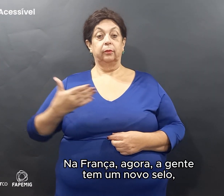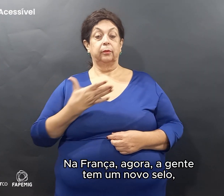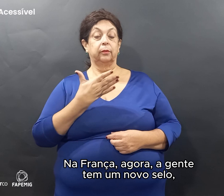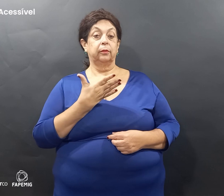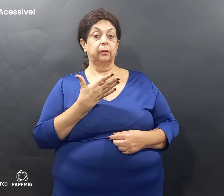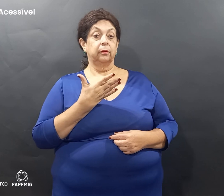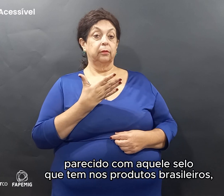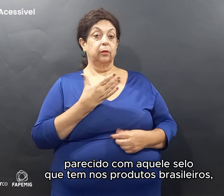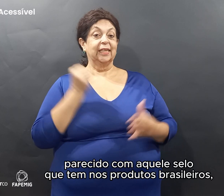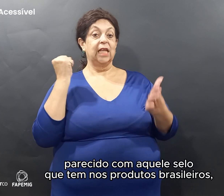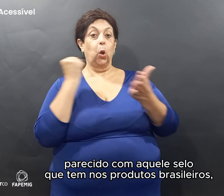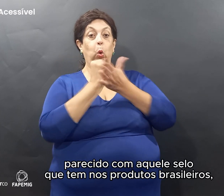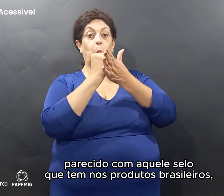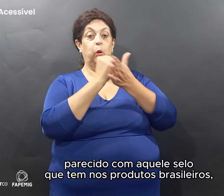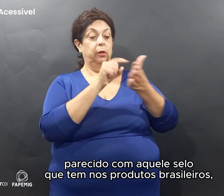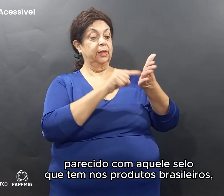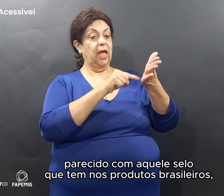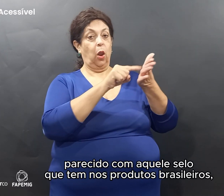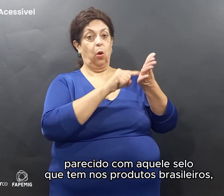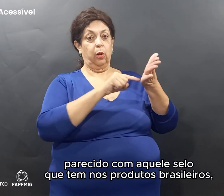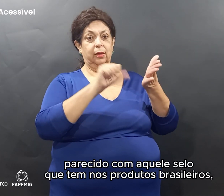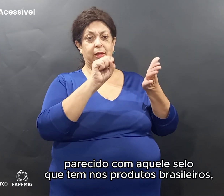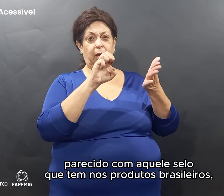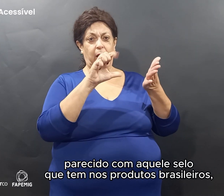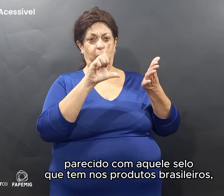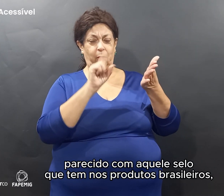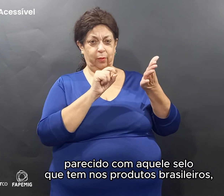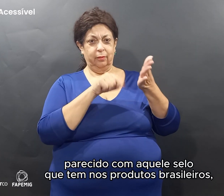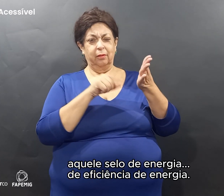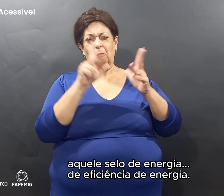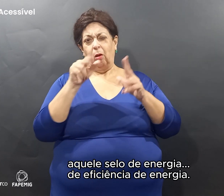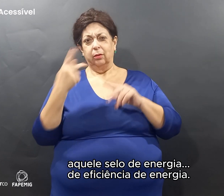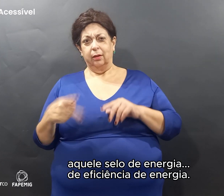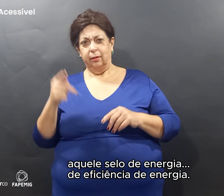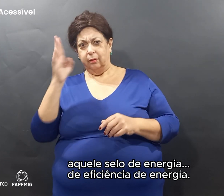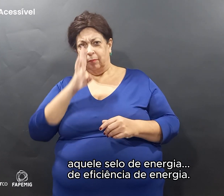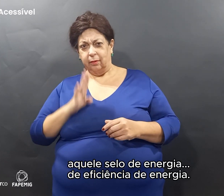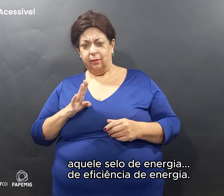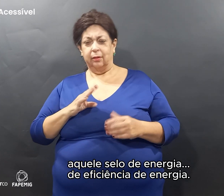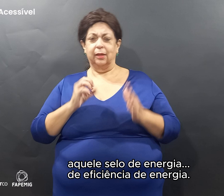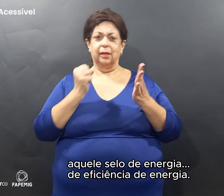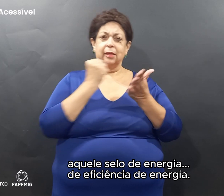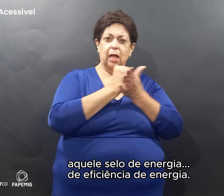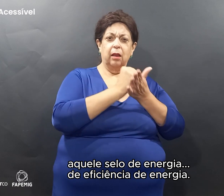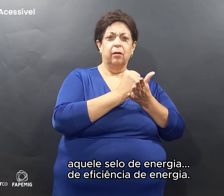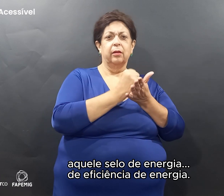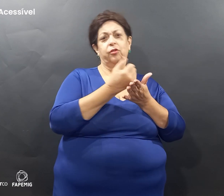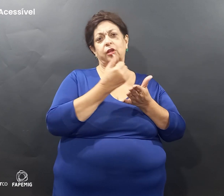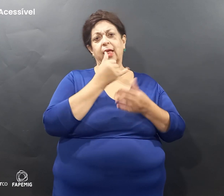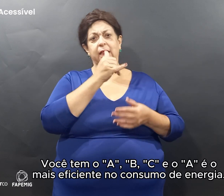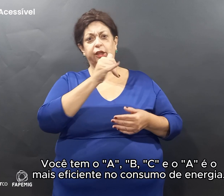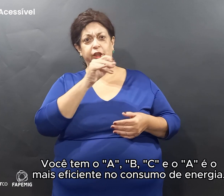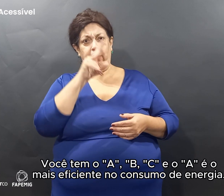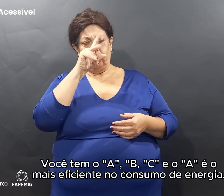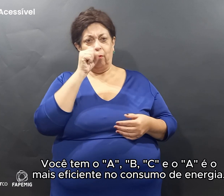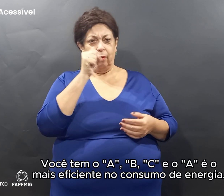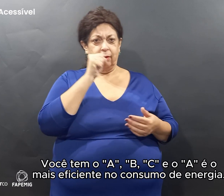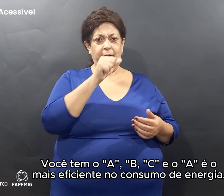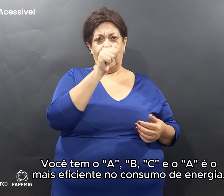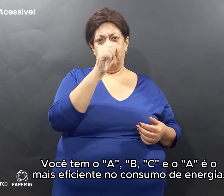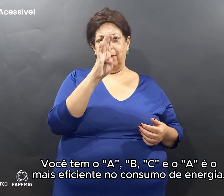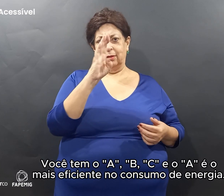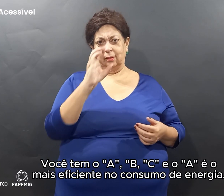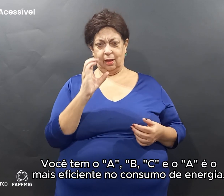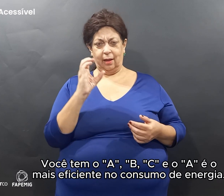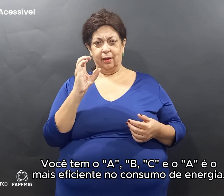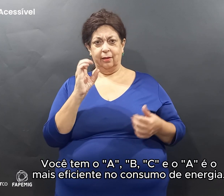novo selo, parecido com aquele selo que tem nos produtos brasileiros, aquele selo de energia, de eficiência de energia, né? Você tem o A, B,